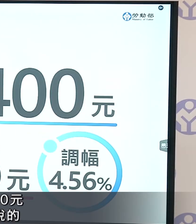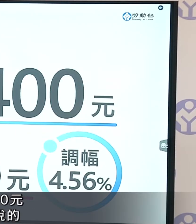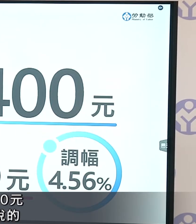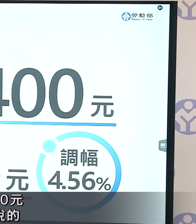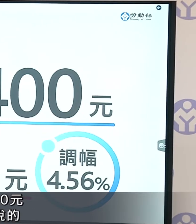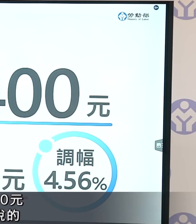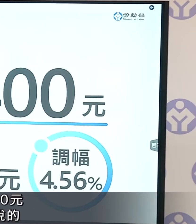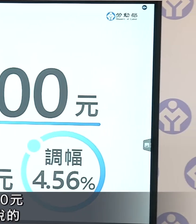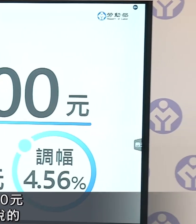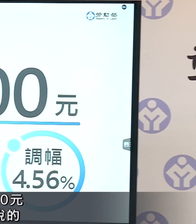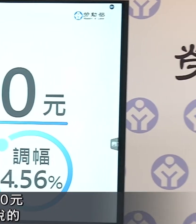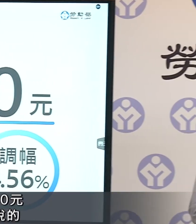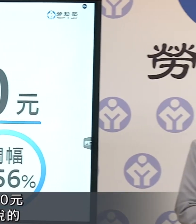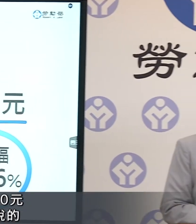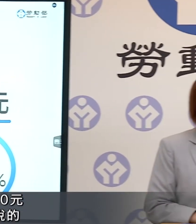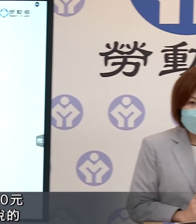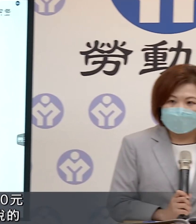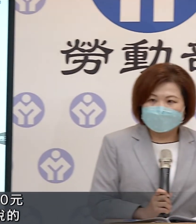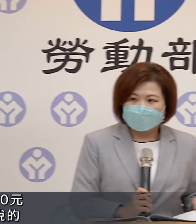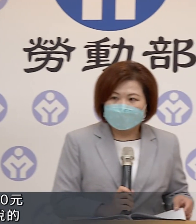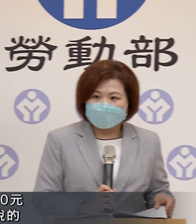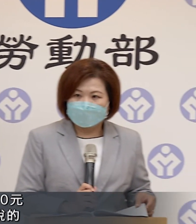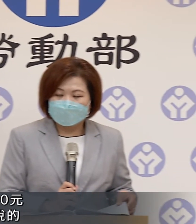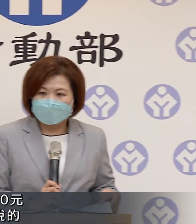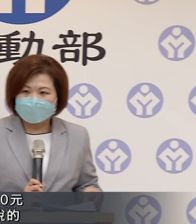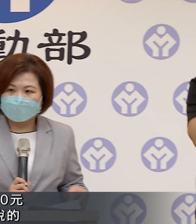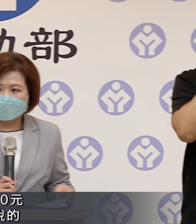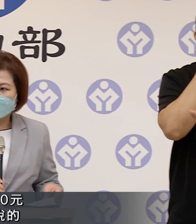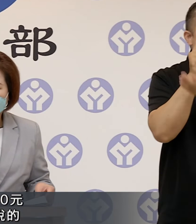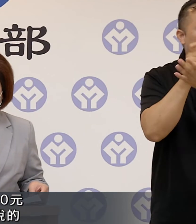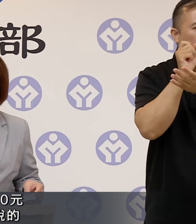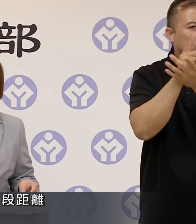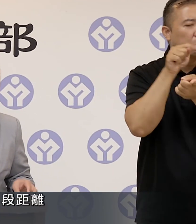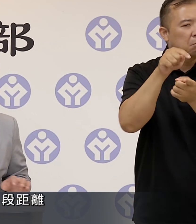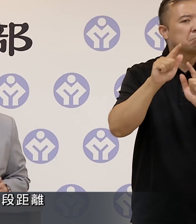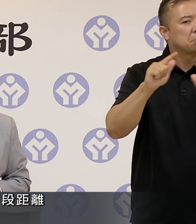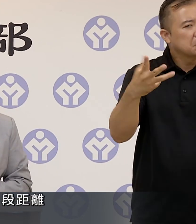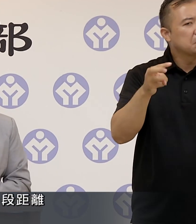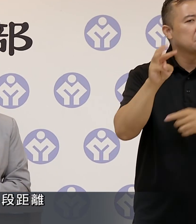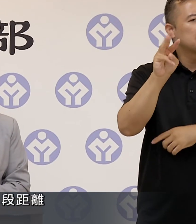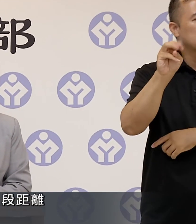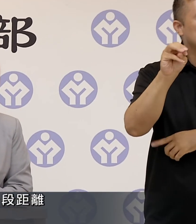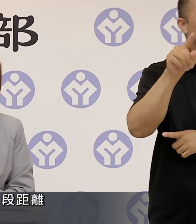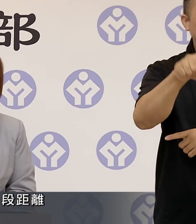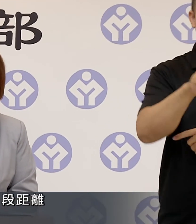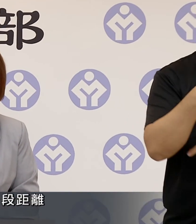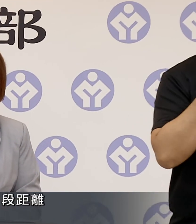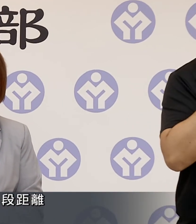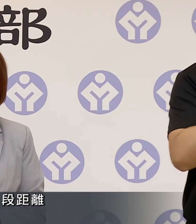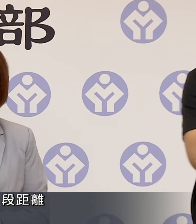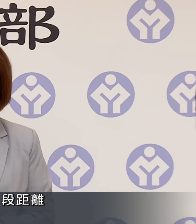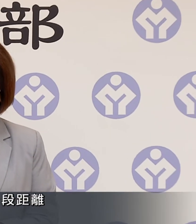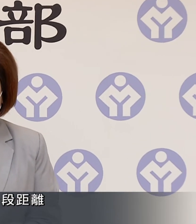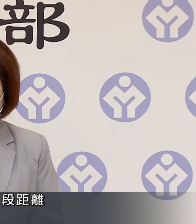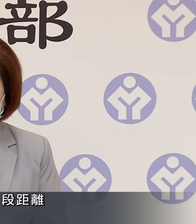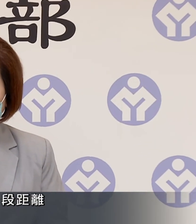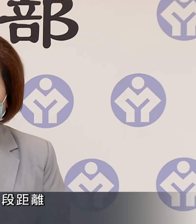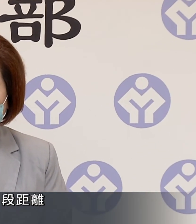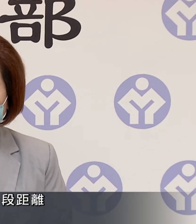问，26,400元和总统蔡英文曾经说过的7,300,000的目标还有一段的距离。对此，许明春表示，